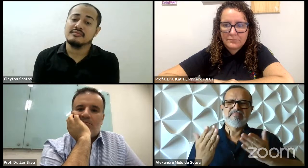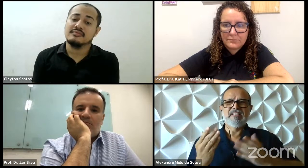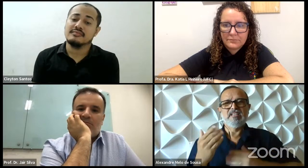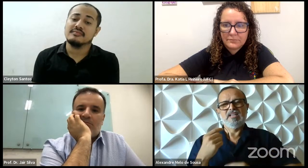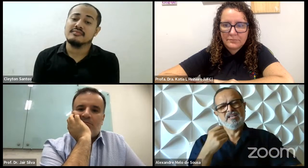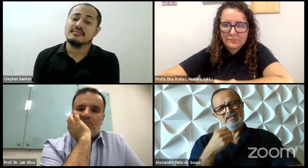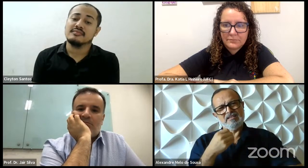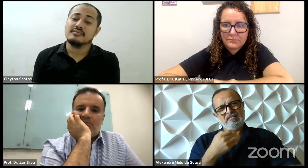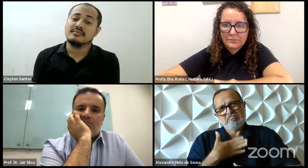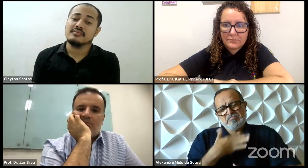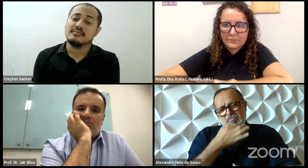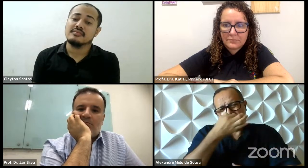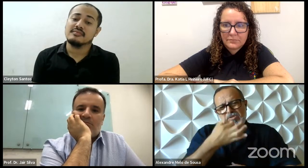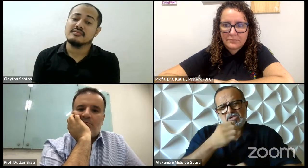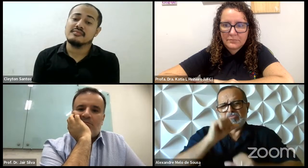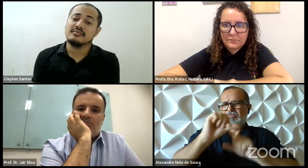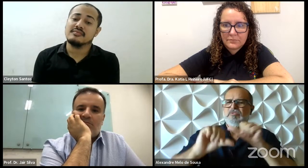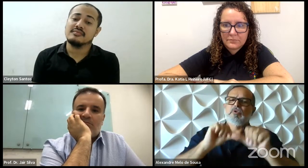né, cansado.